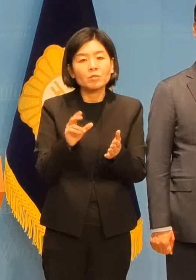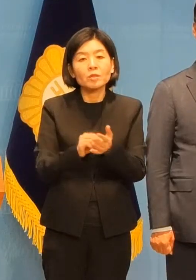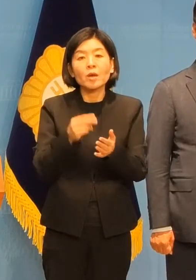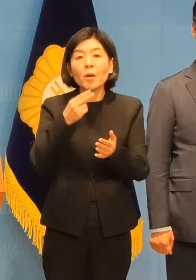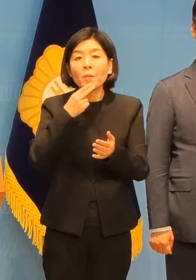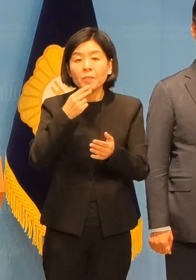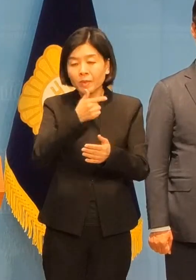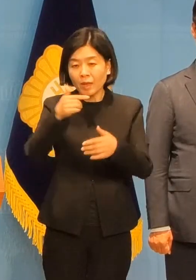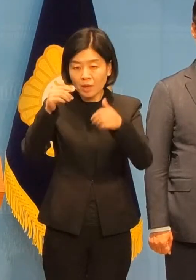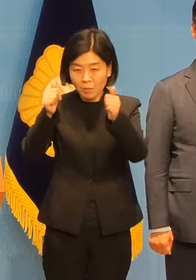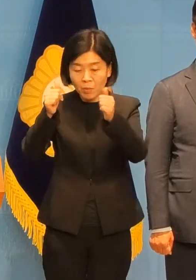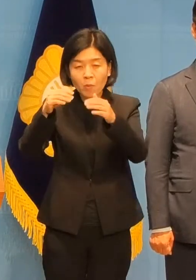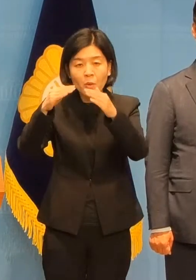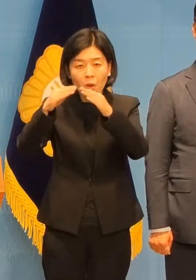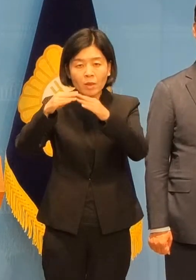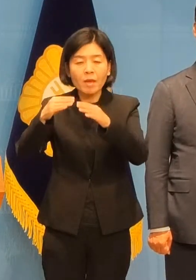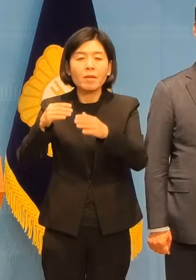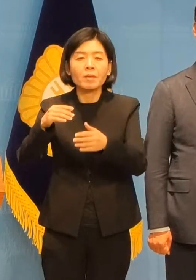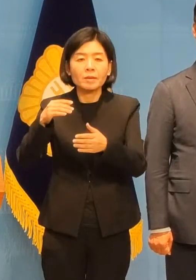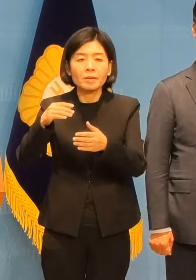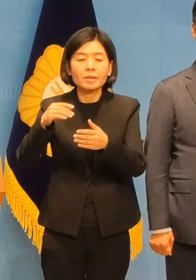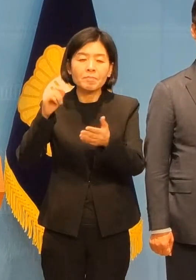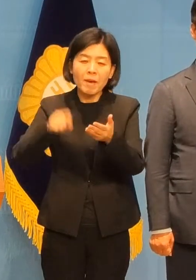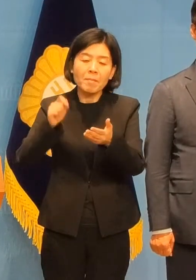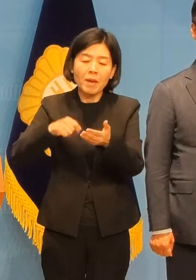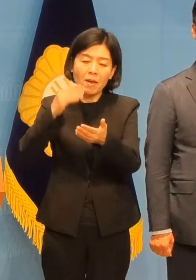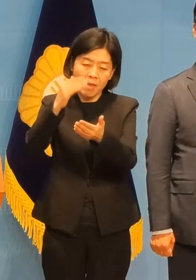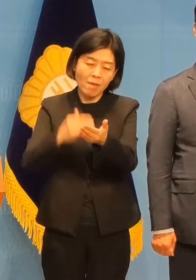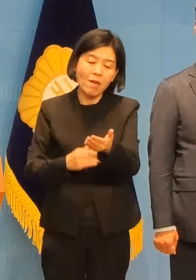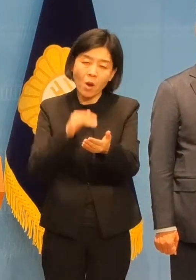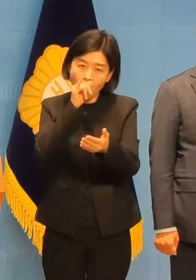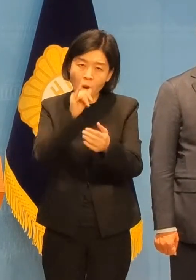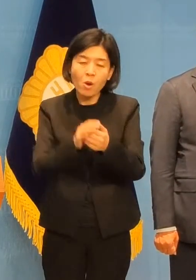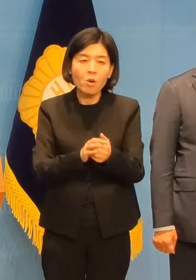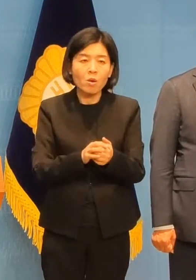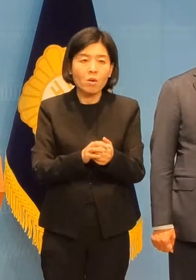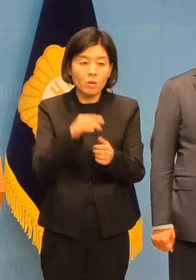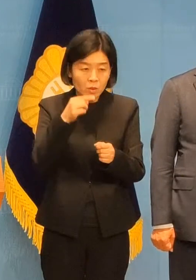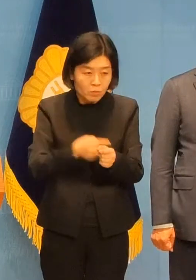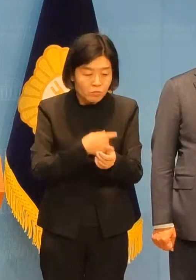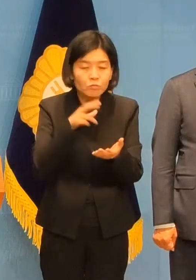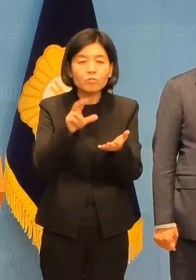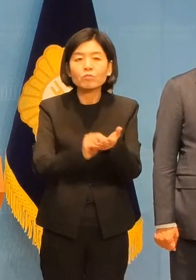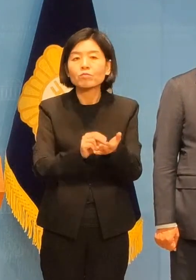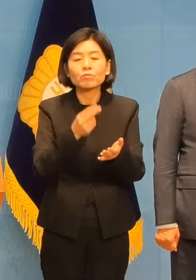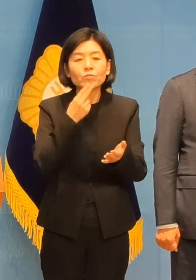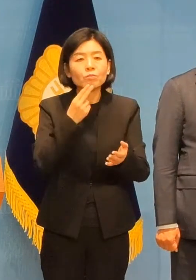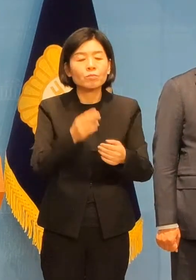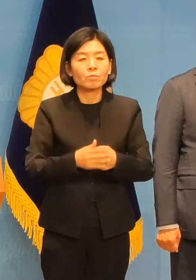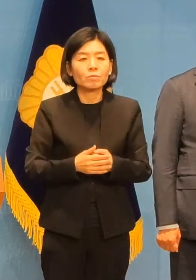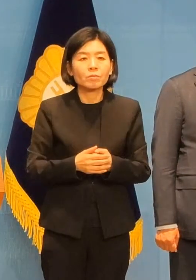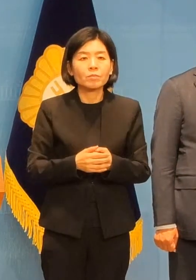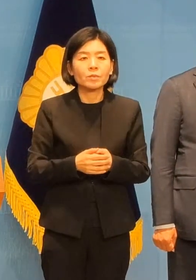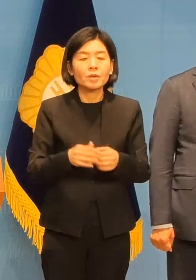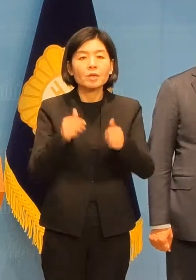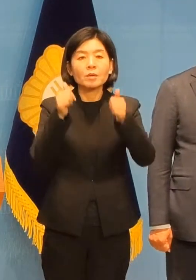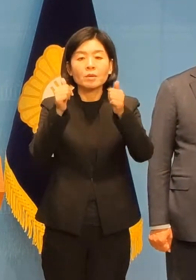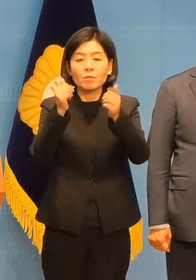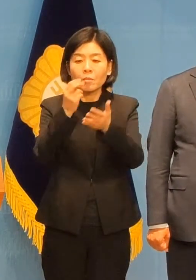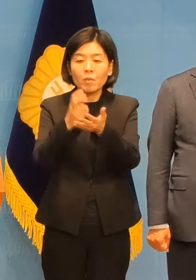대법원 판례입니다. 따라서 아무런 문제가 없습니다. 이에 따라서